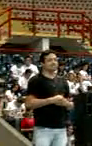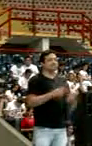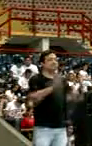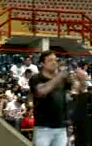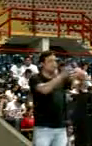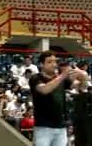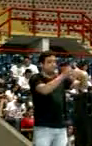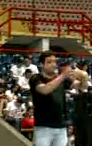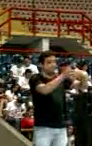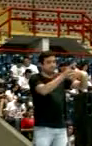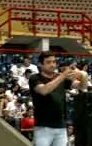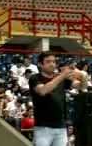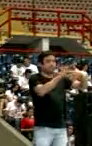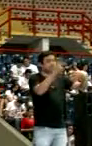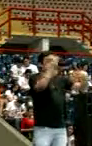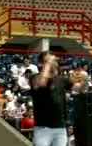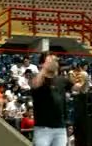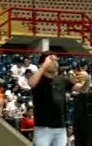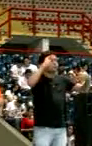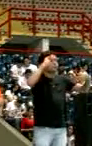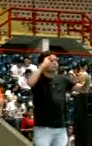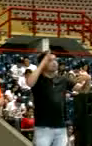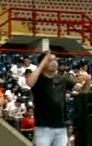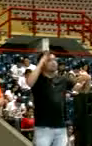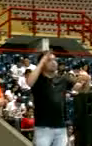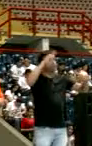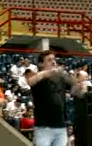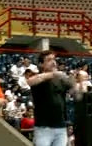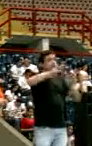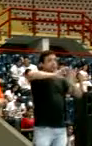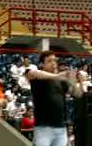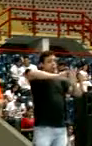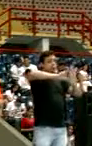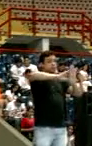Primeiro de tudo, se o homem está pensando, qual é a primeira ideologia?